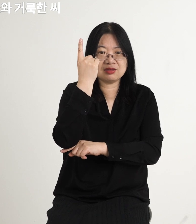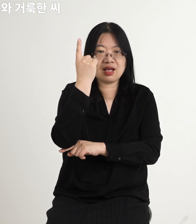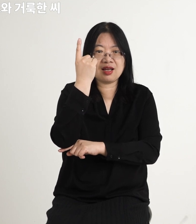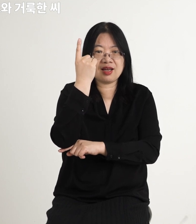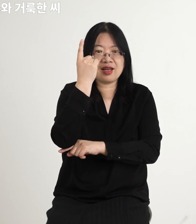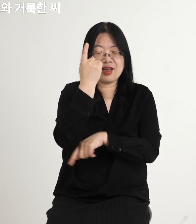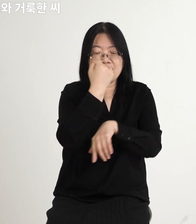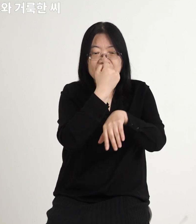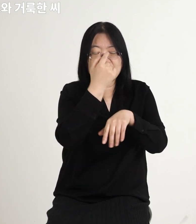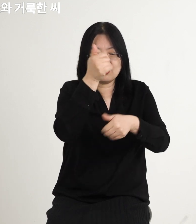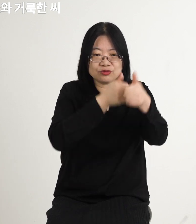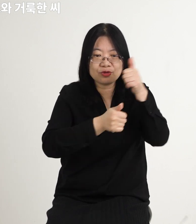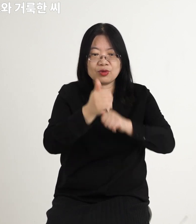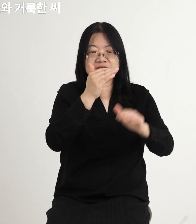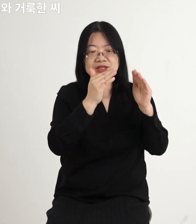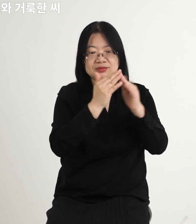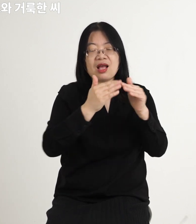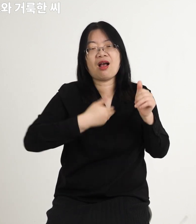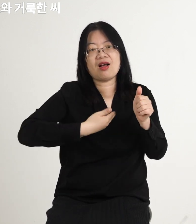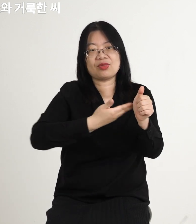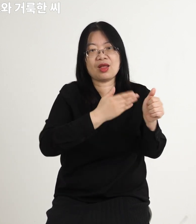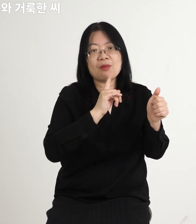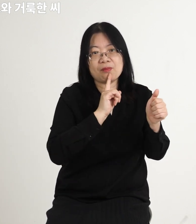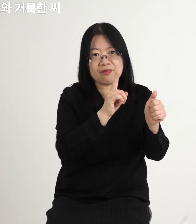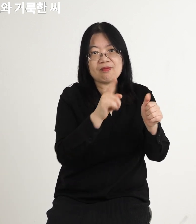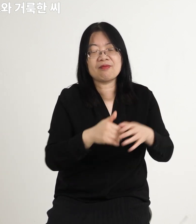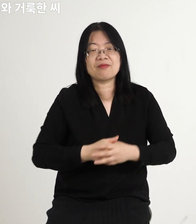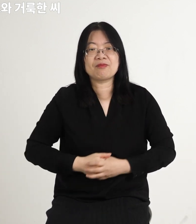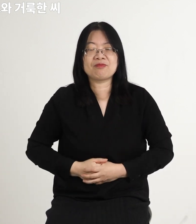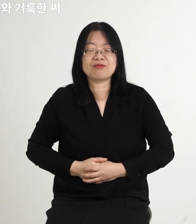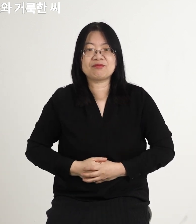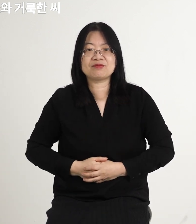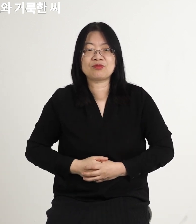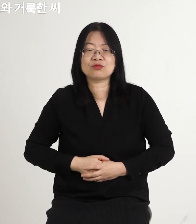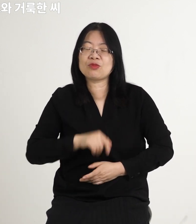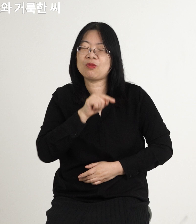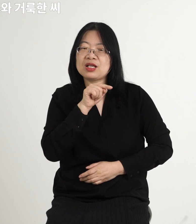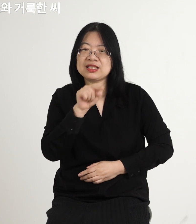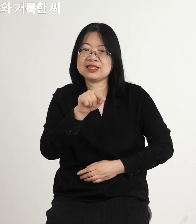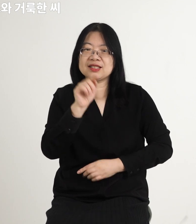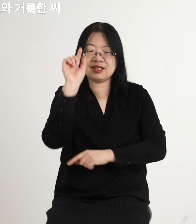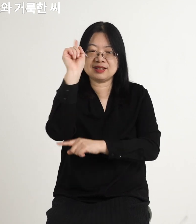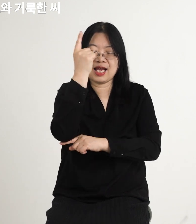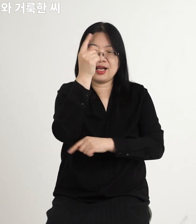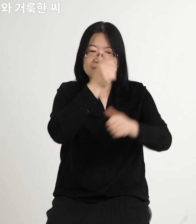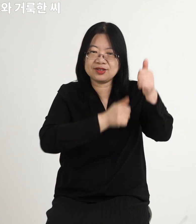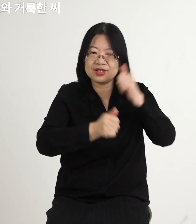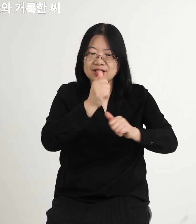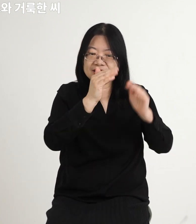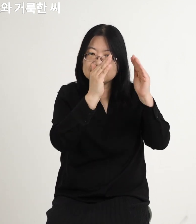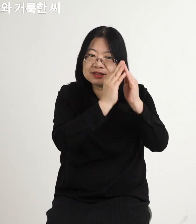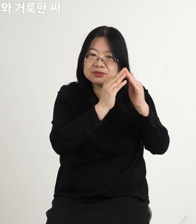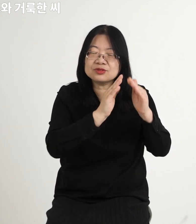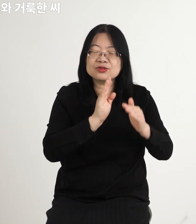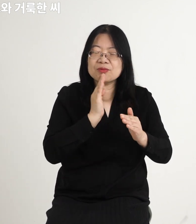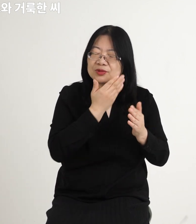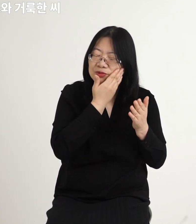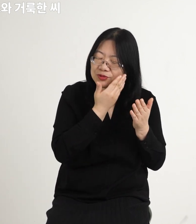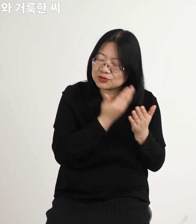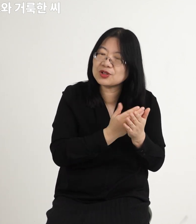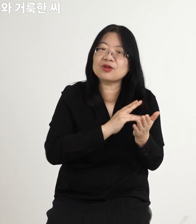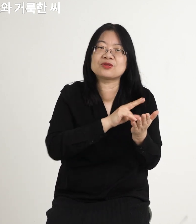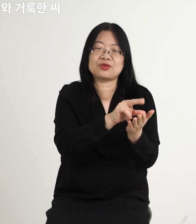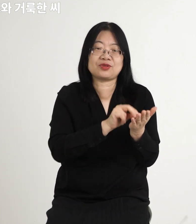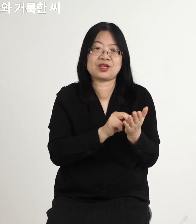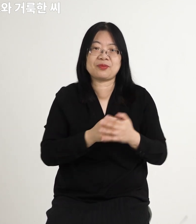알렸다 그래요. 다윗의 집. 이 다윗의 집은 굉장히 중요한 주제가 됩니다. 우리